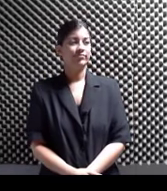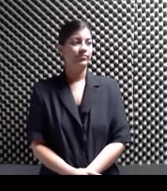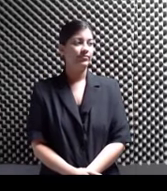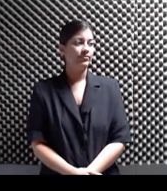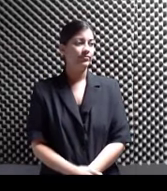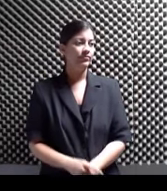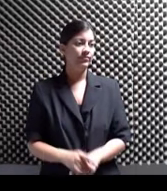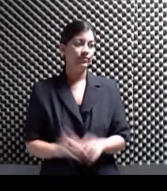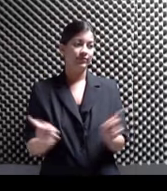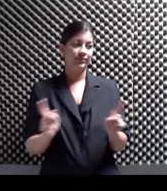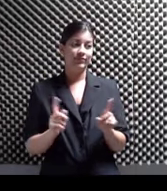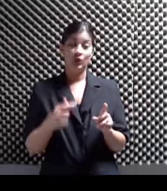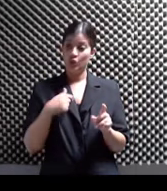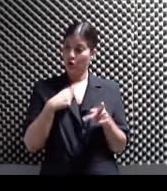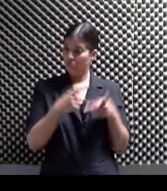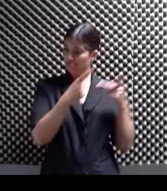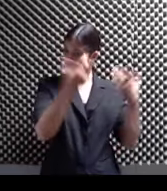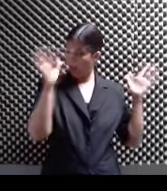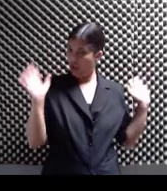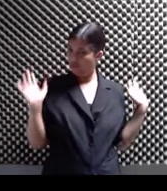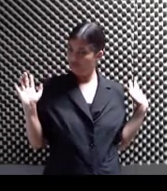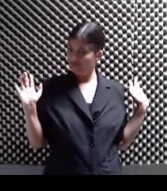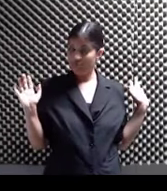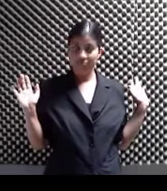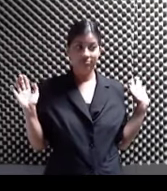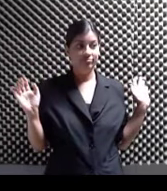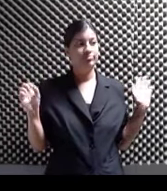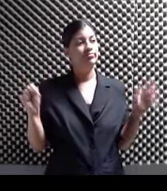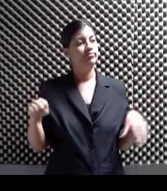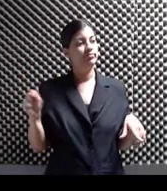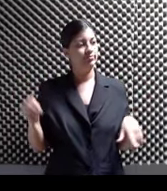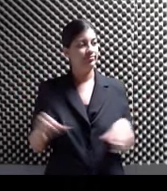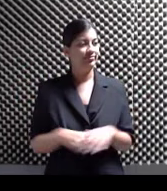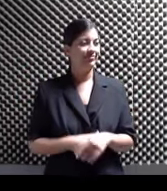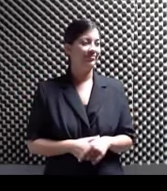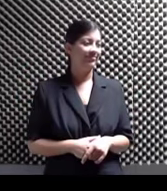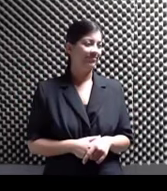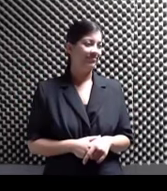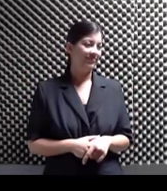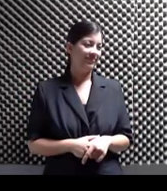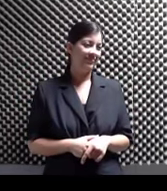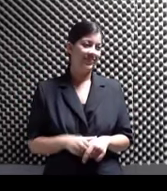Pero nosotros. Yo erradiqué. Ya tú erradicaste. Tú eres radical, sí, hombre.